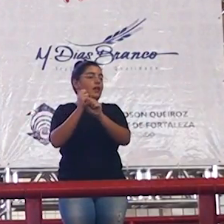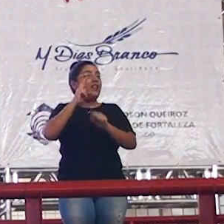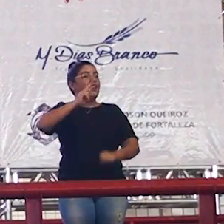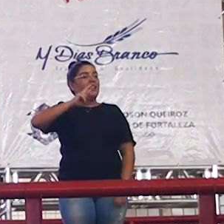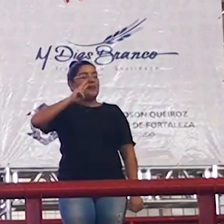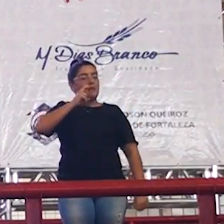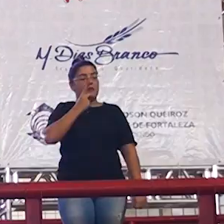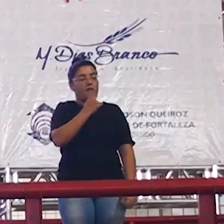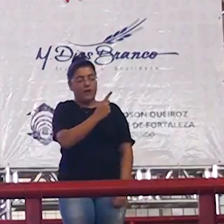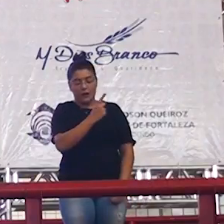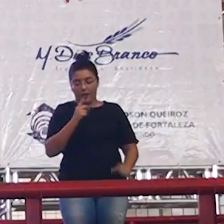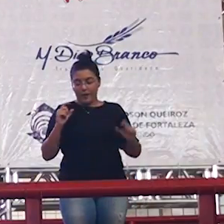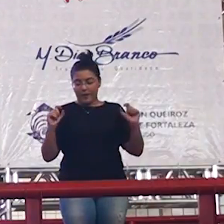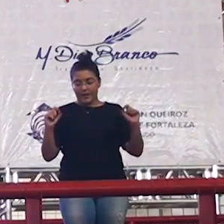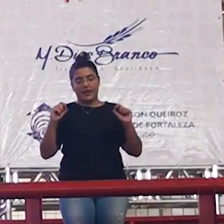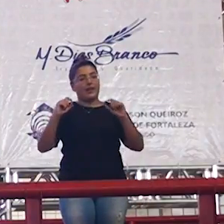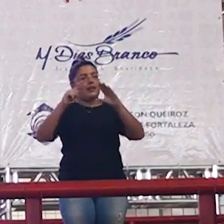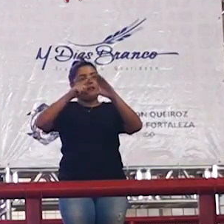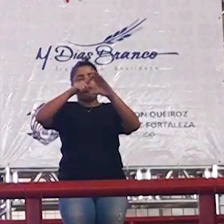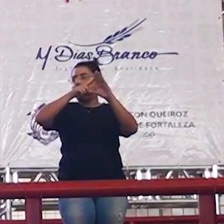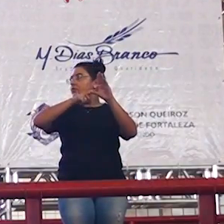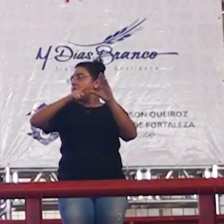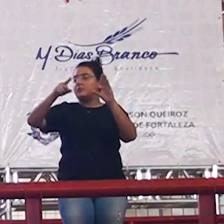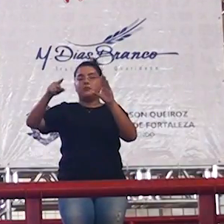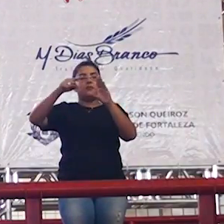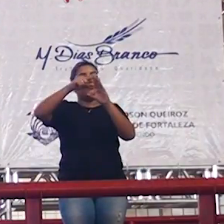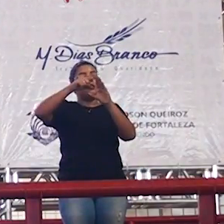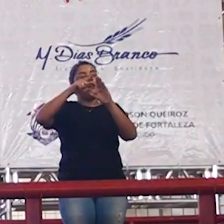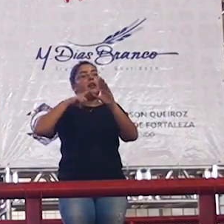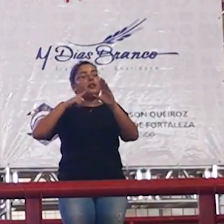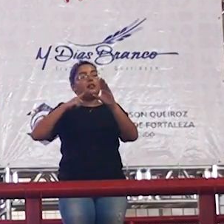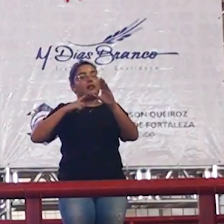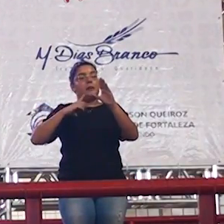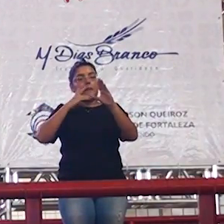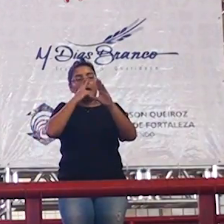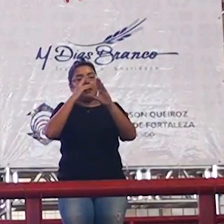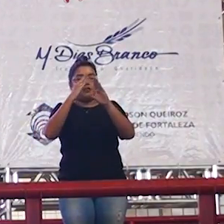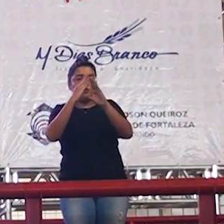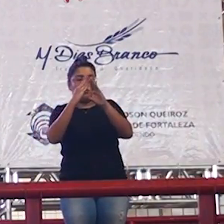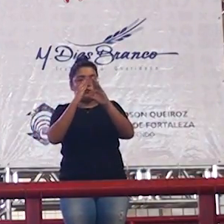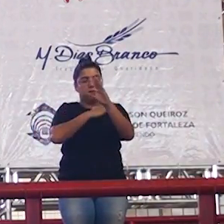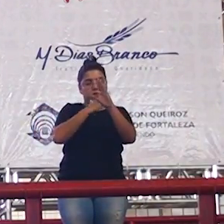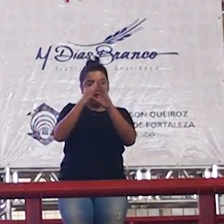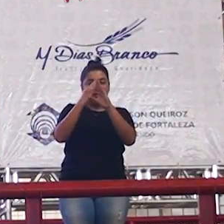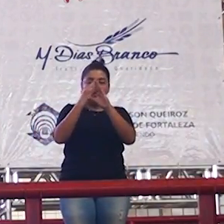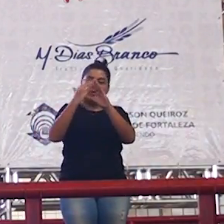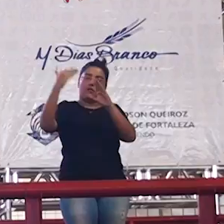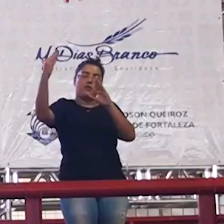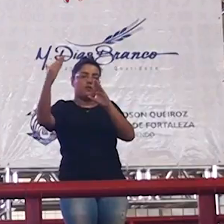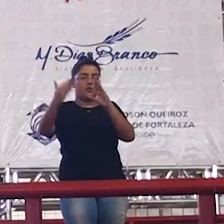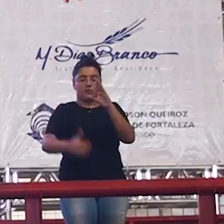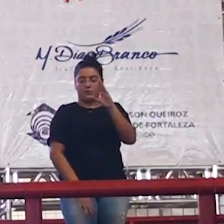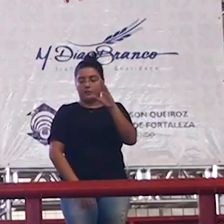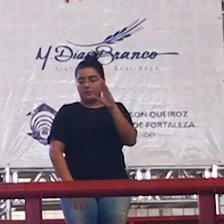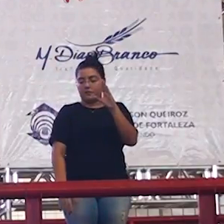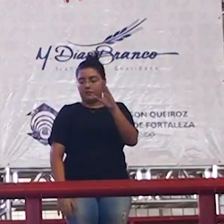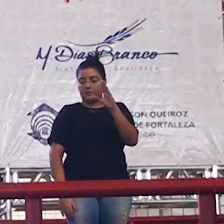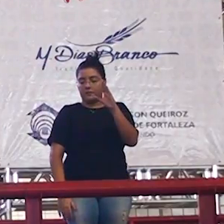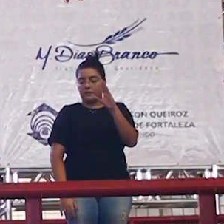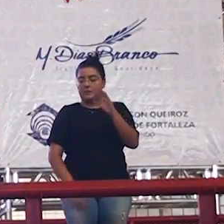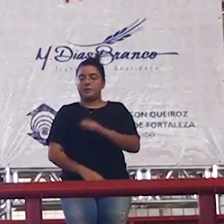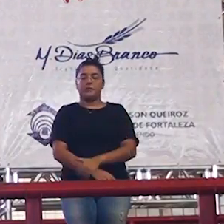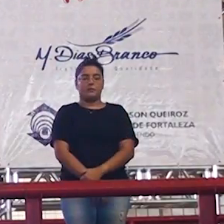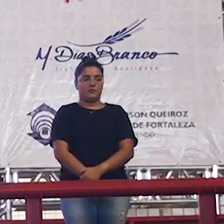a respeito da área do triângulo quando eu tenho dois lados e o ângulo entre eles.